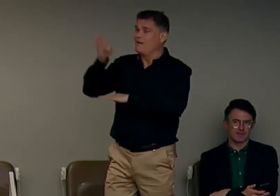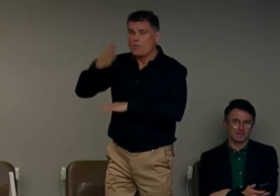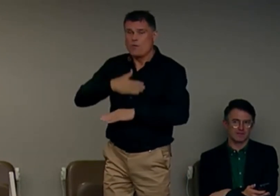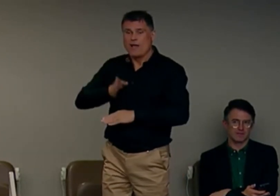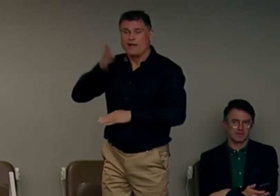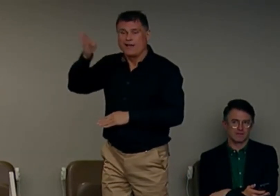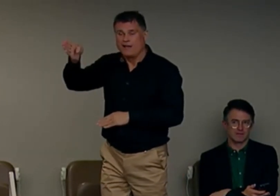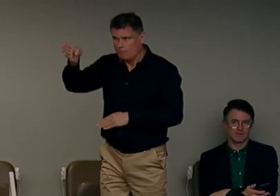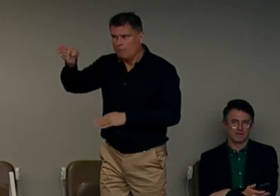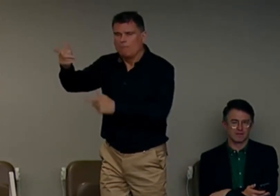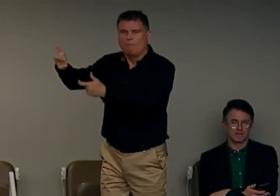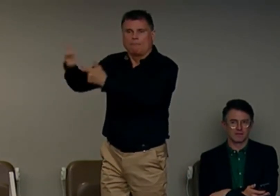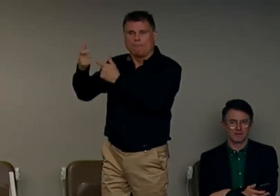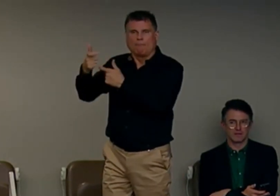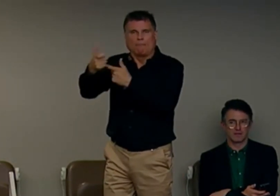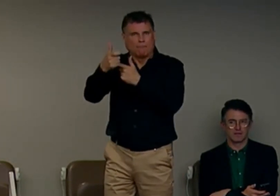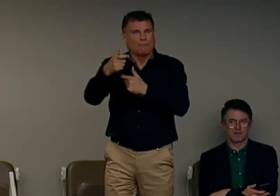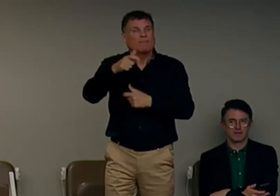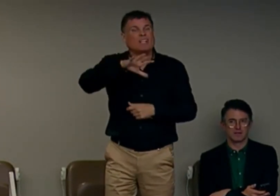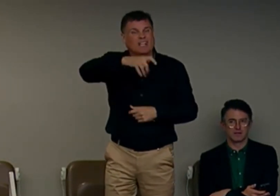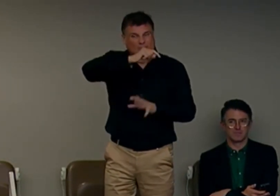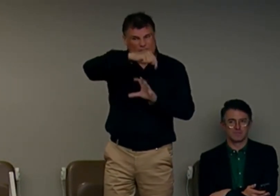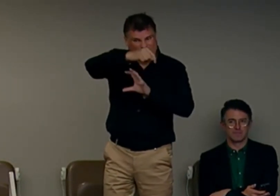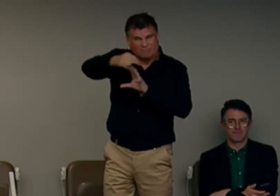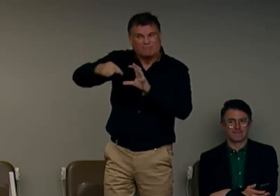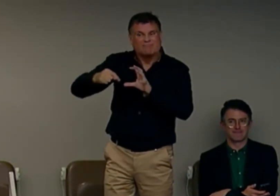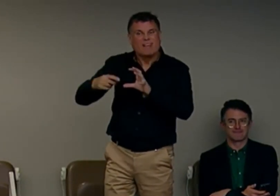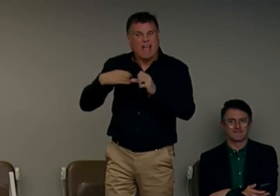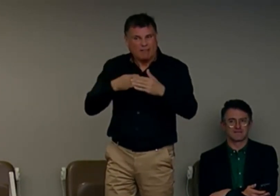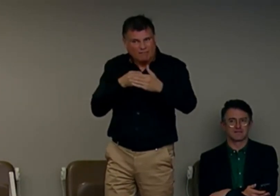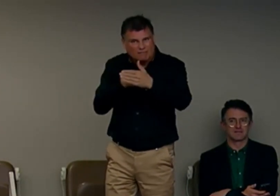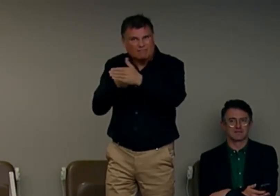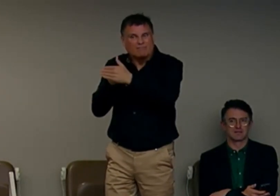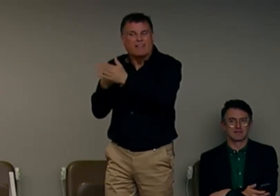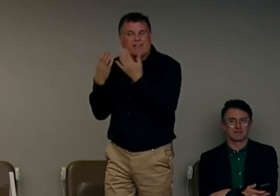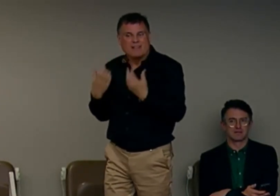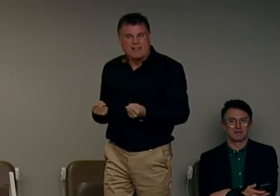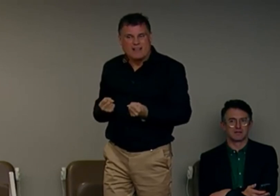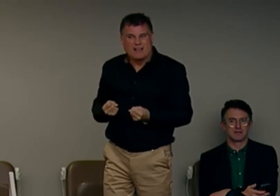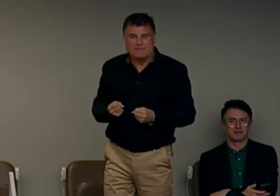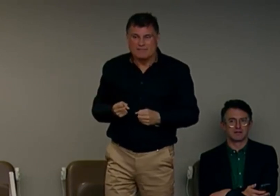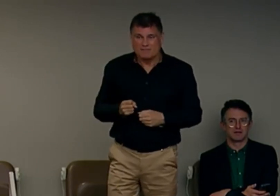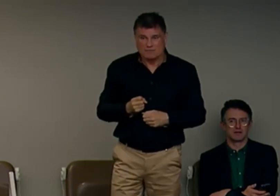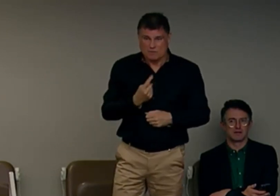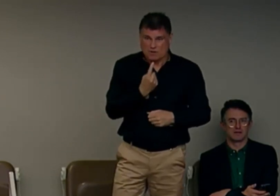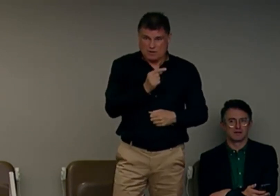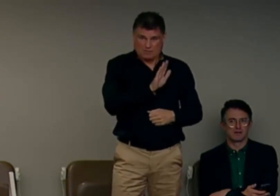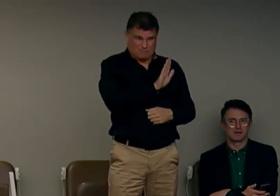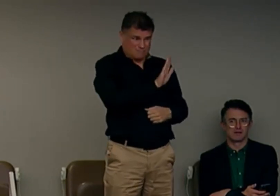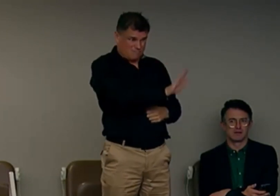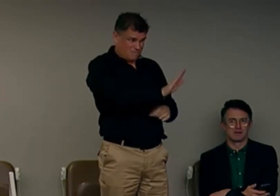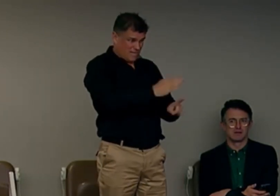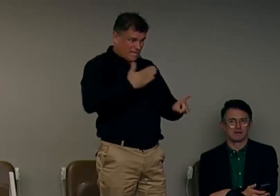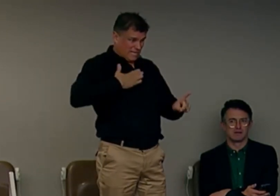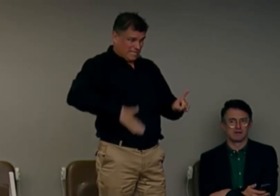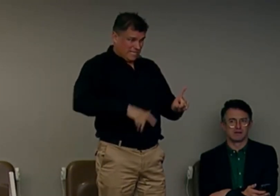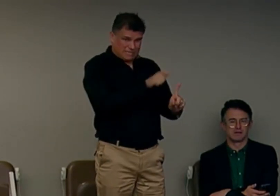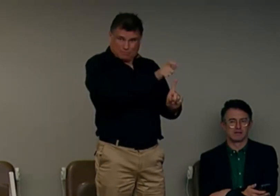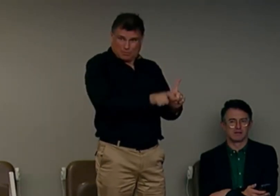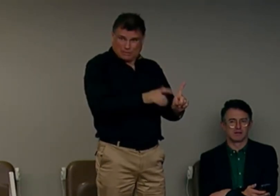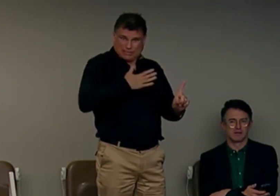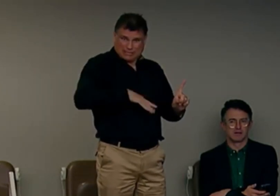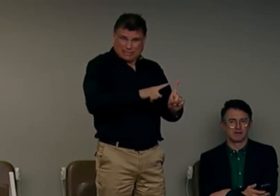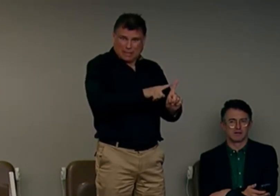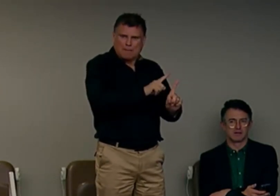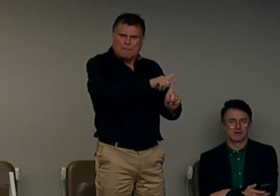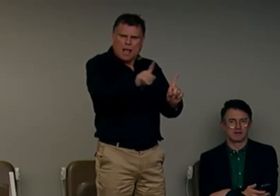de l'émancipation des étudiants concernés, c'est bien de liberté dont il s'agit et de notre capacité collective à peser